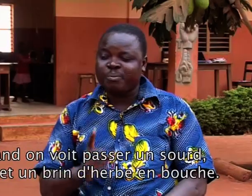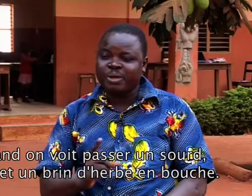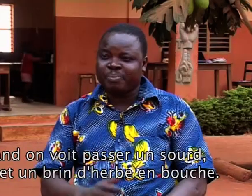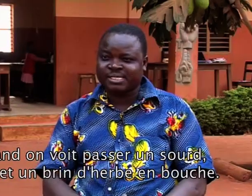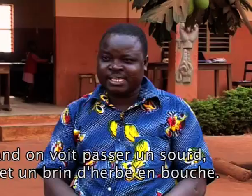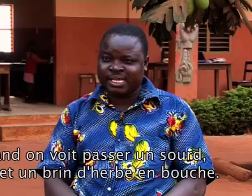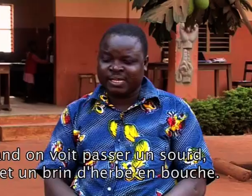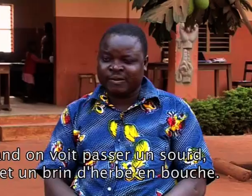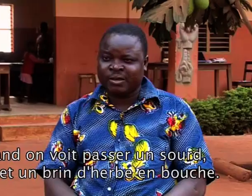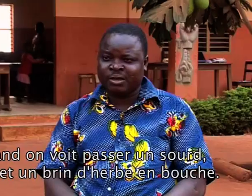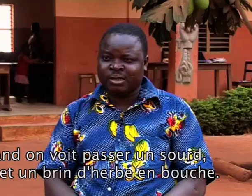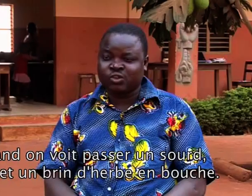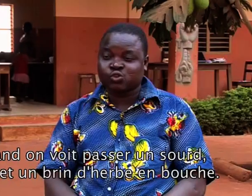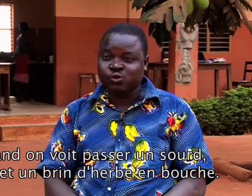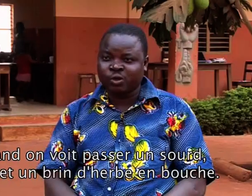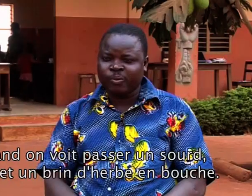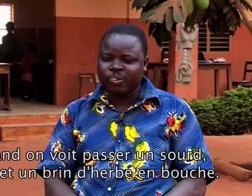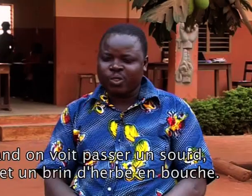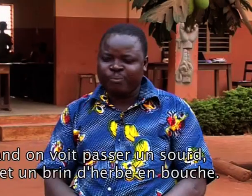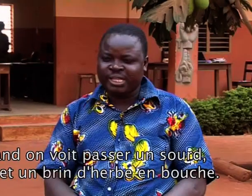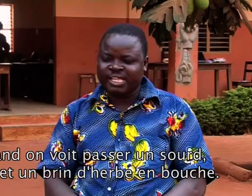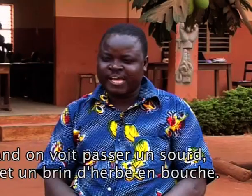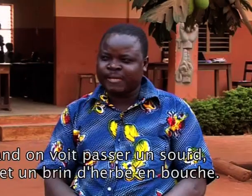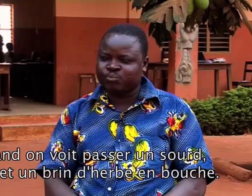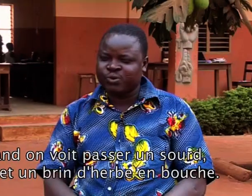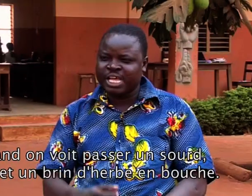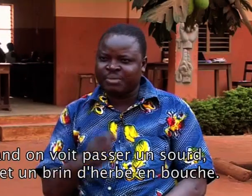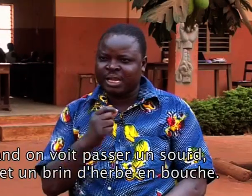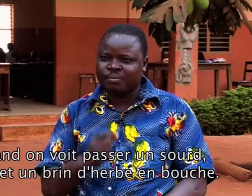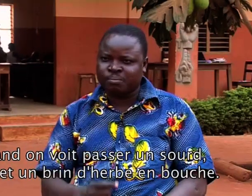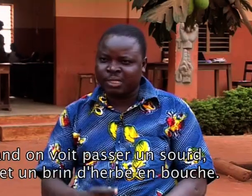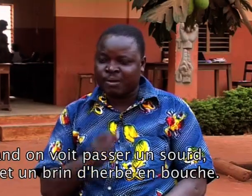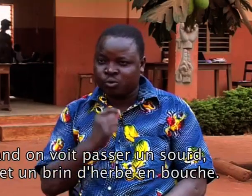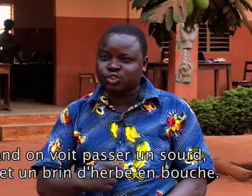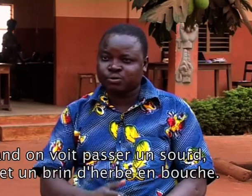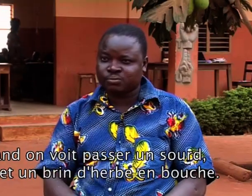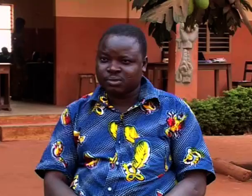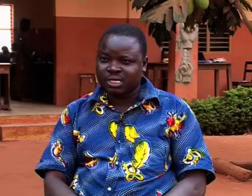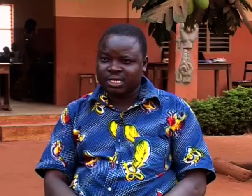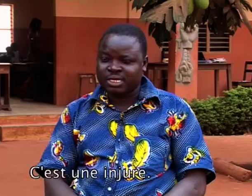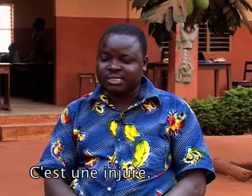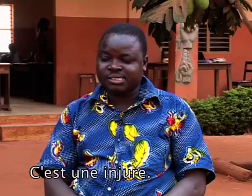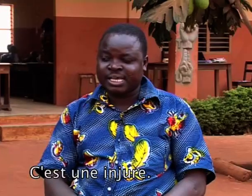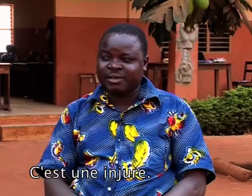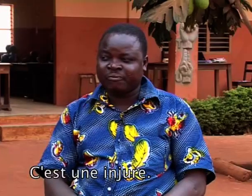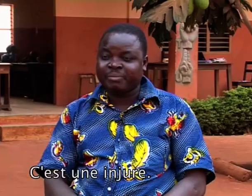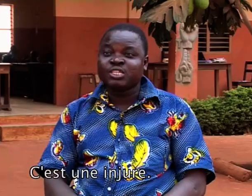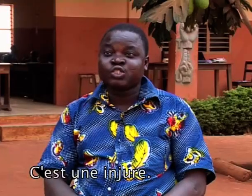même passer un sourd, on mettait une lèvre dans la bouche. Et c'est vraiment